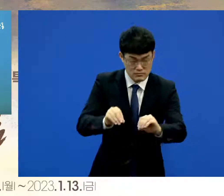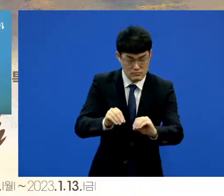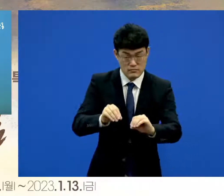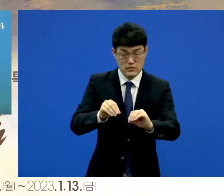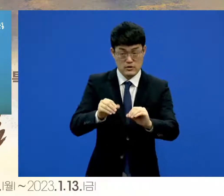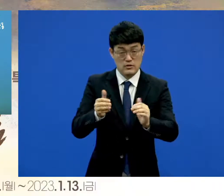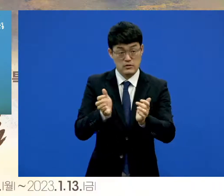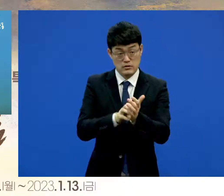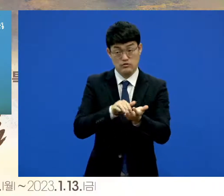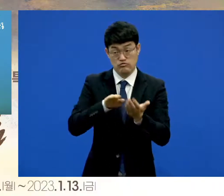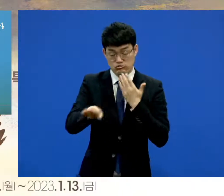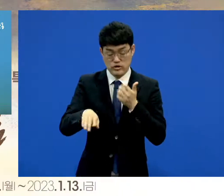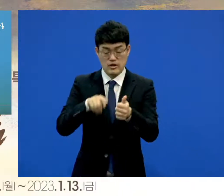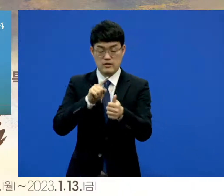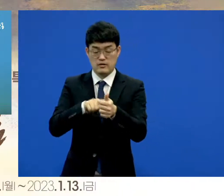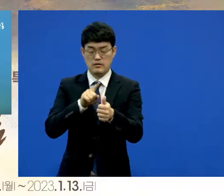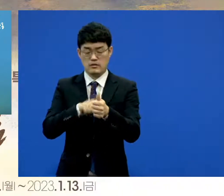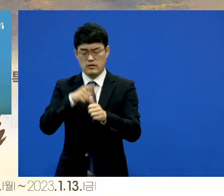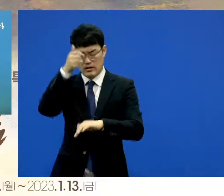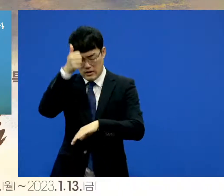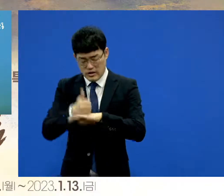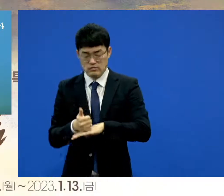그날을 회상하며 이런 글을 썼습니다.